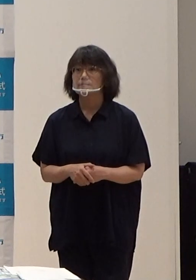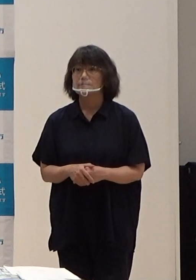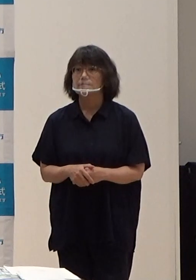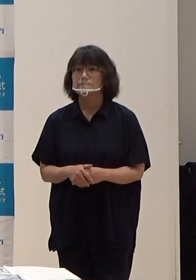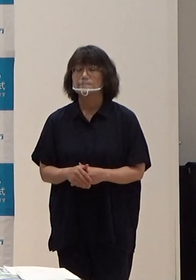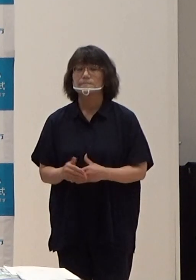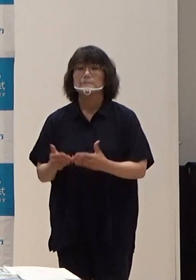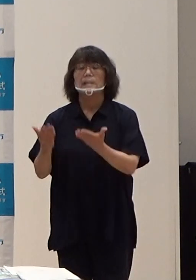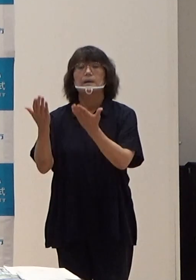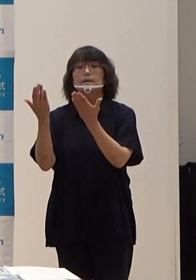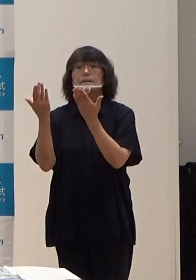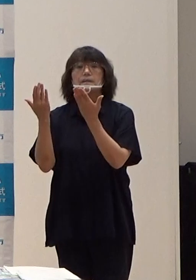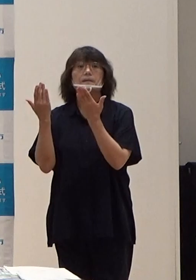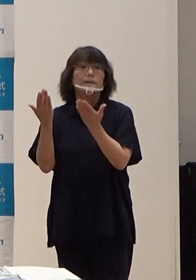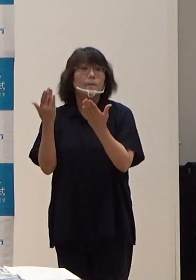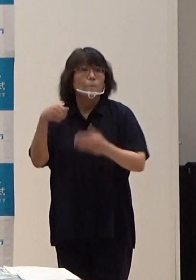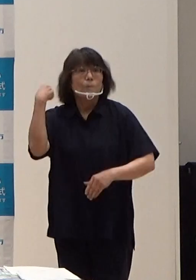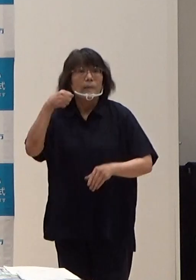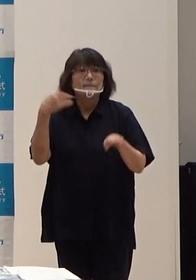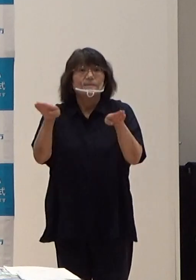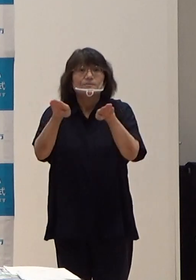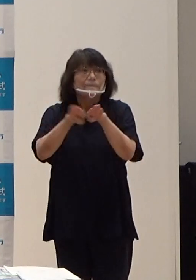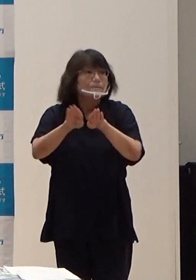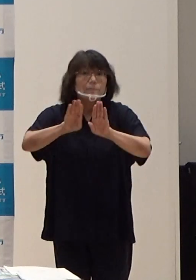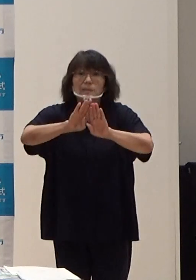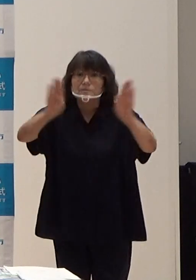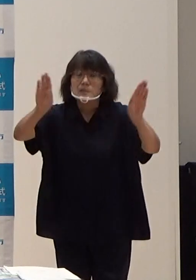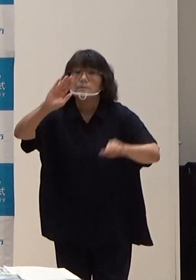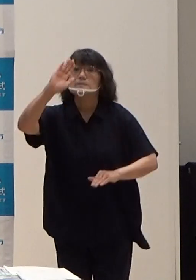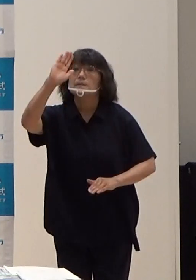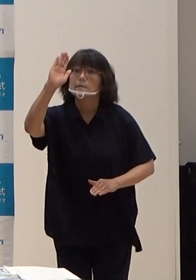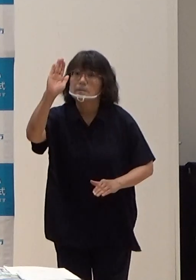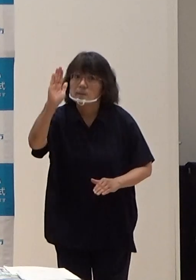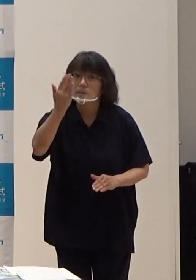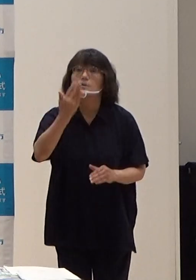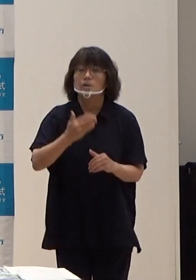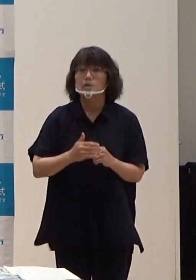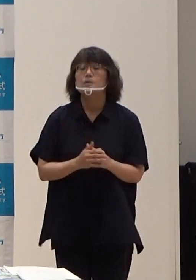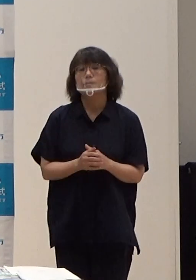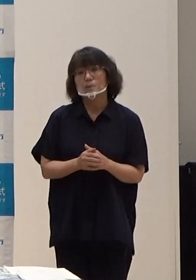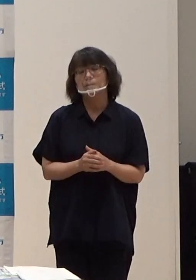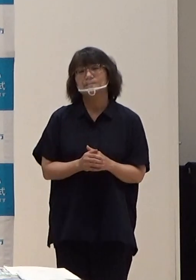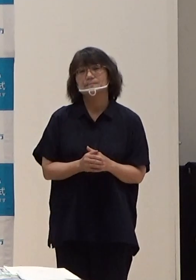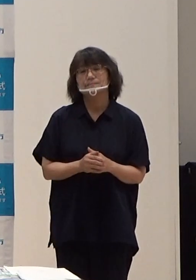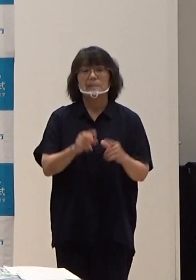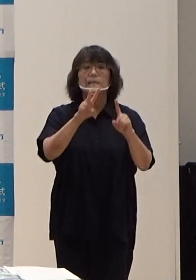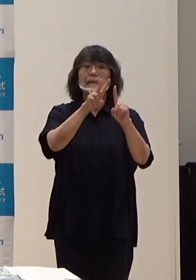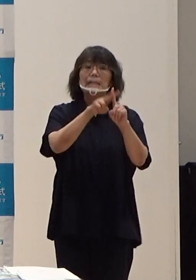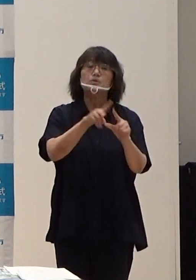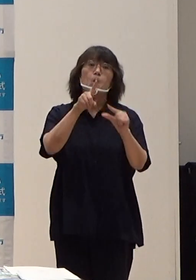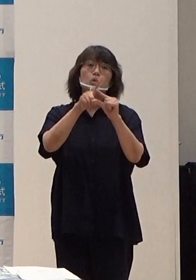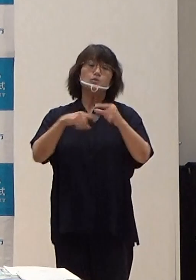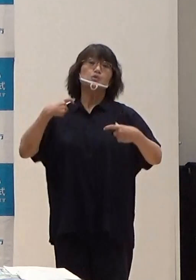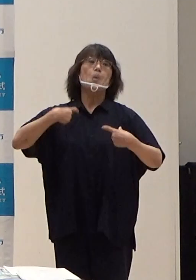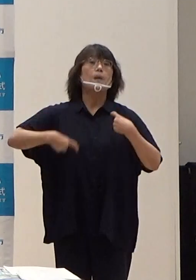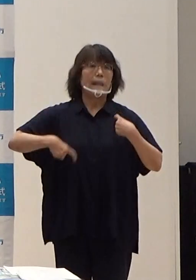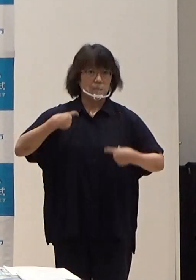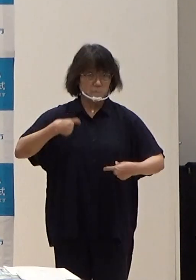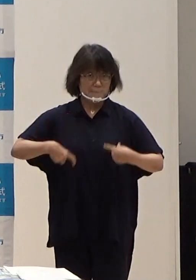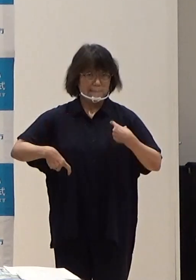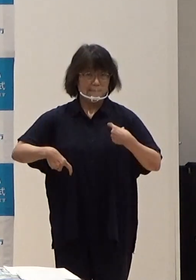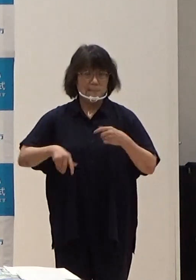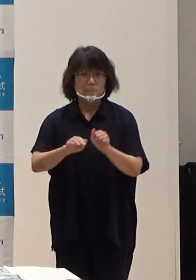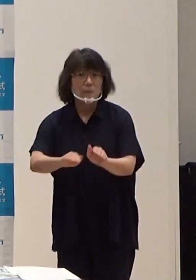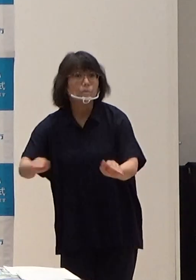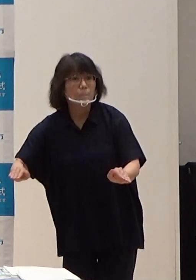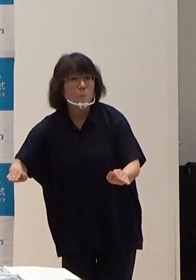が休みになりましたけれどもですね、日々見ておりますと、やはり小中学生児童